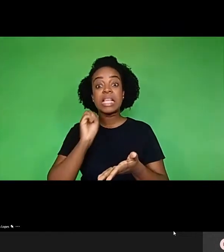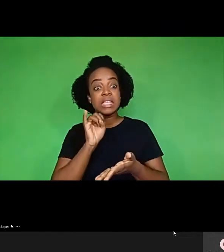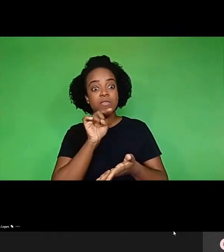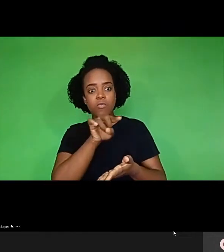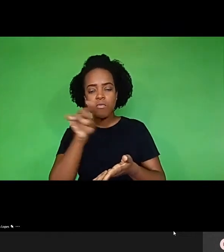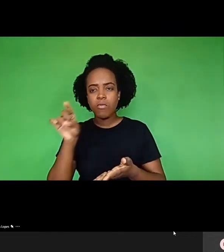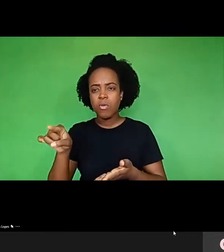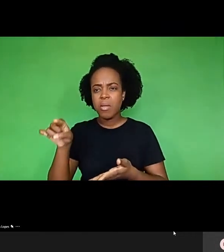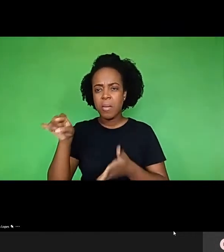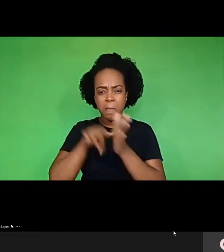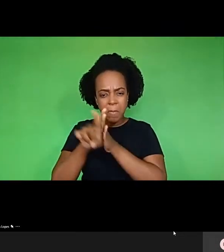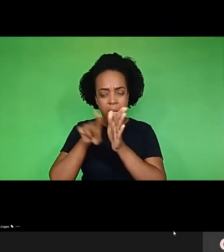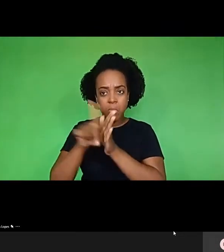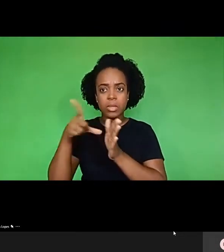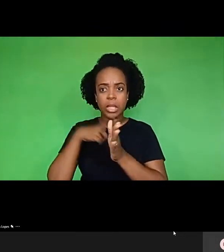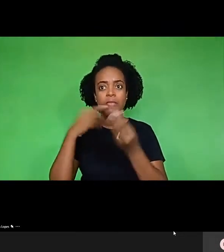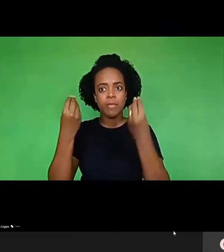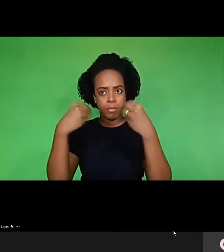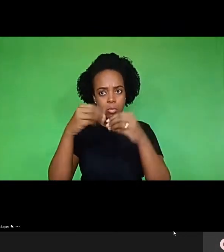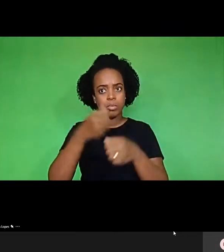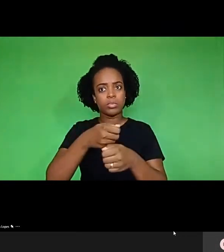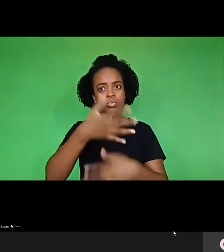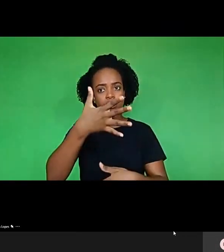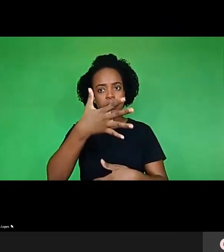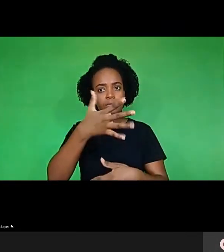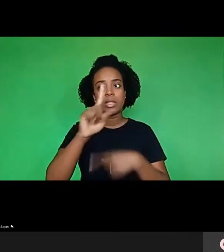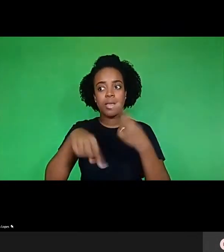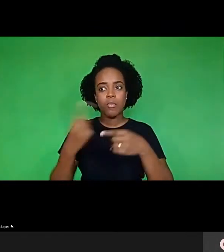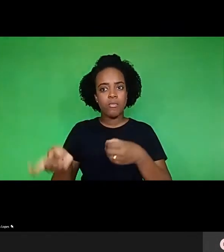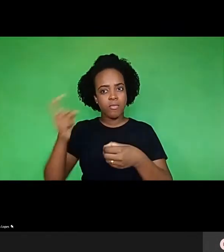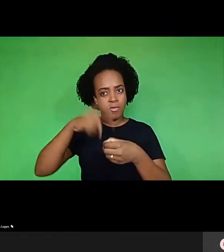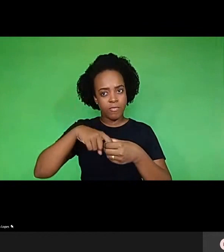e responde, tá certo? Lore?